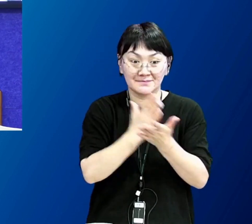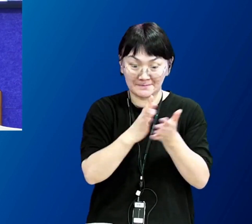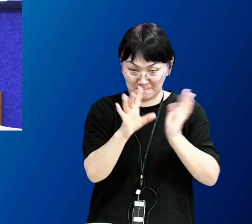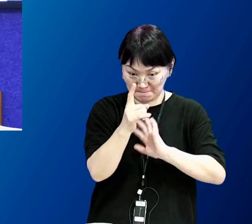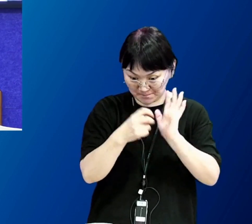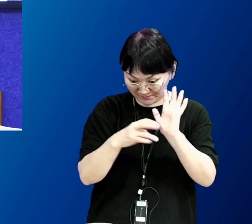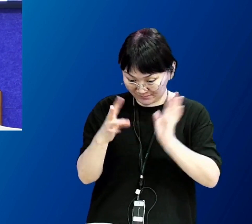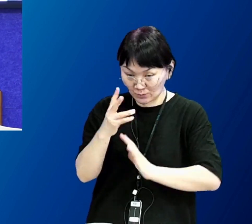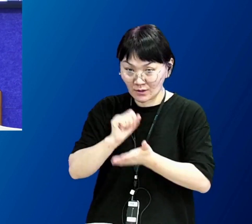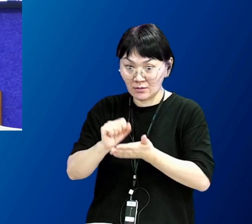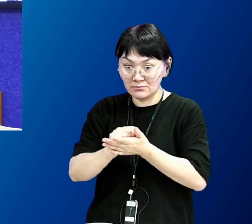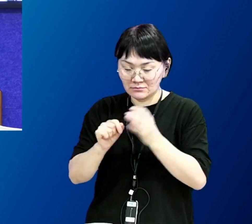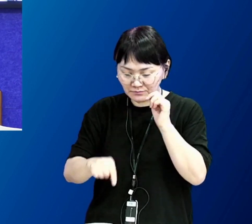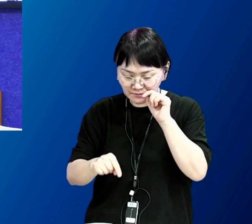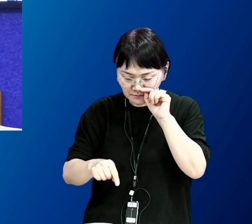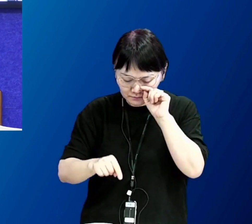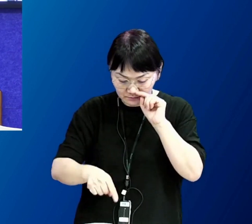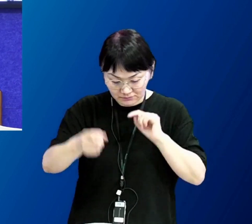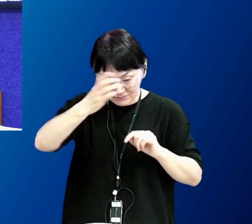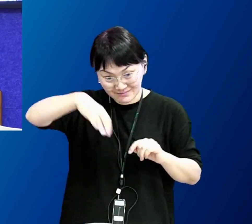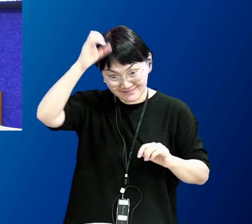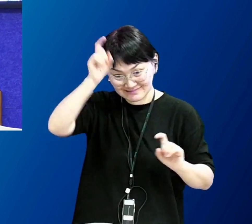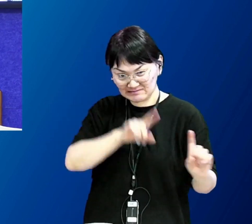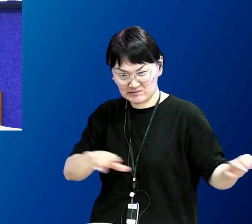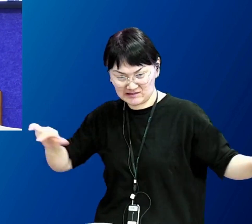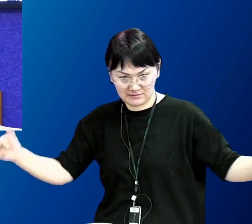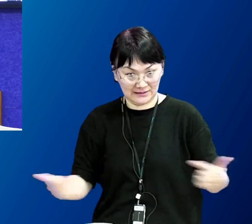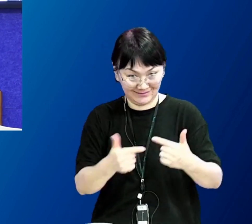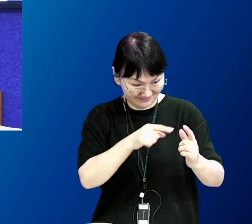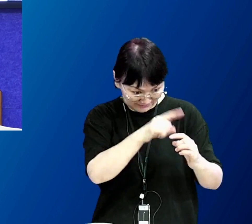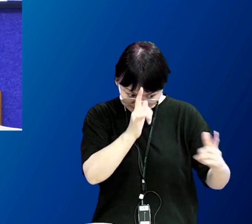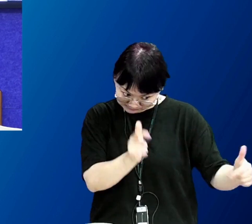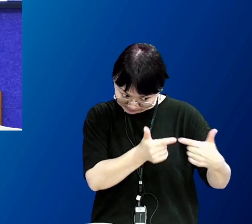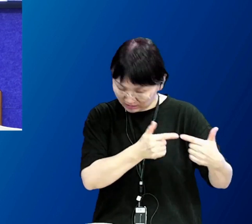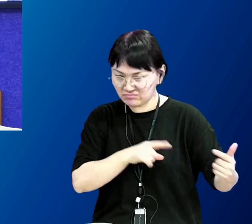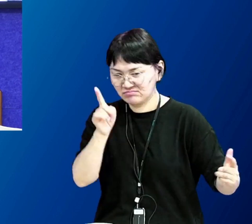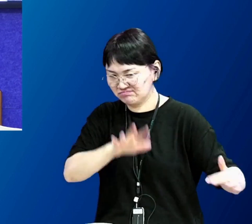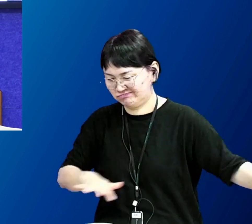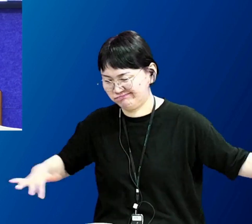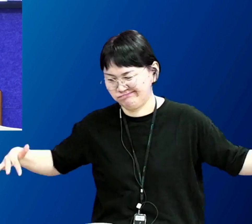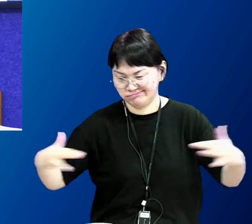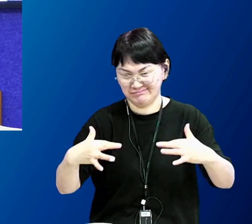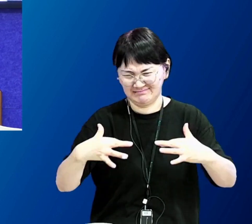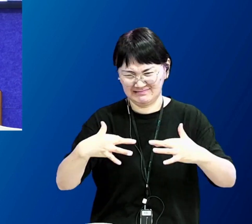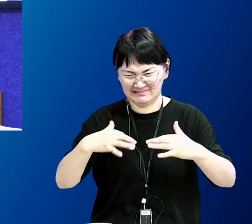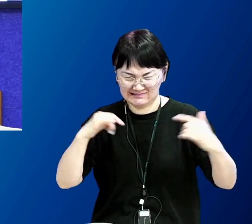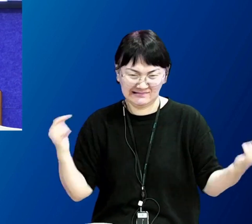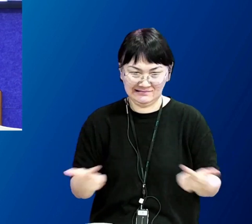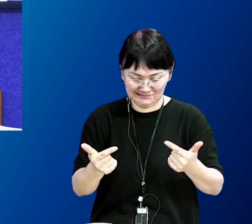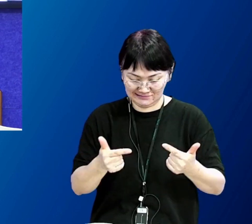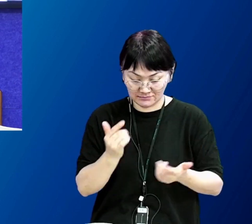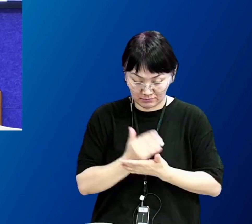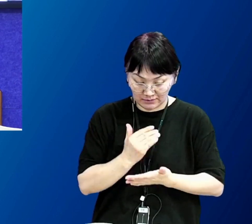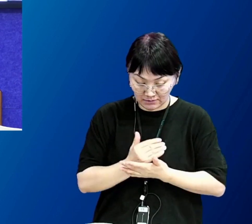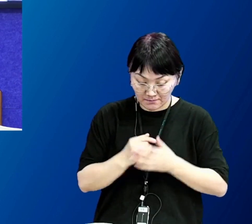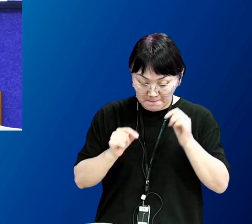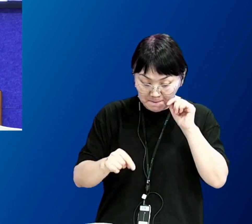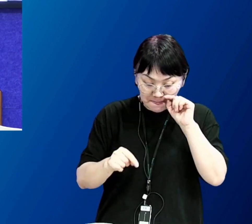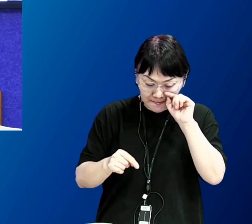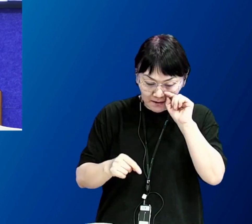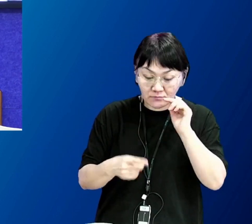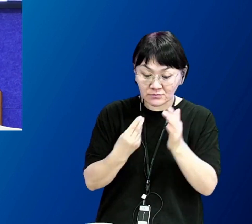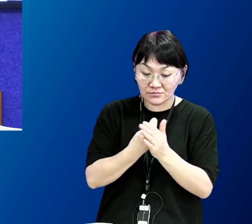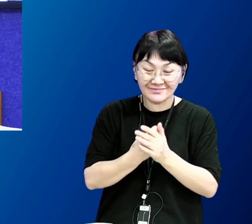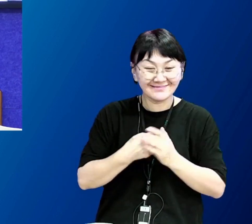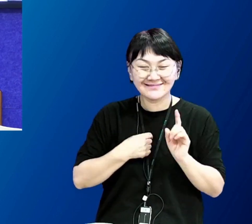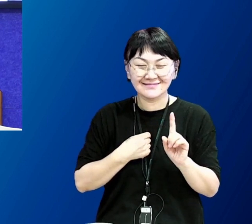Идам хүн хадаадыг Соломоны өрс сөргөлдөгч болгов. Тэр Идамд хааны удмын хүн байлаа. Дайсан гарч